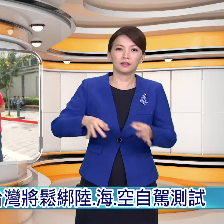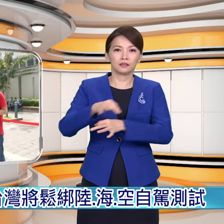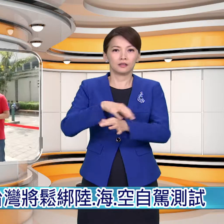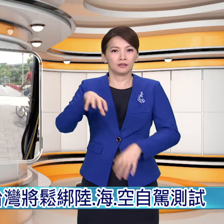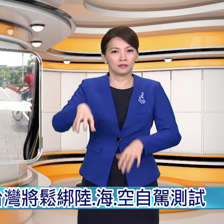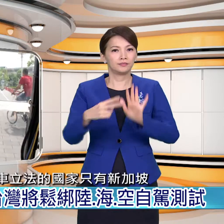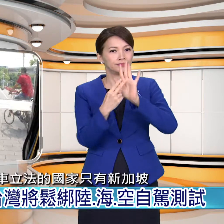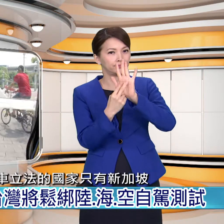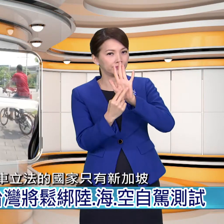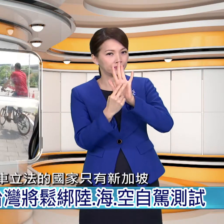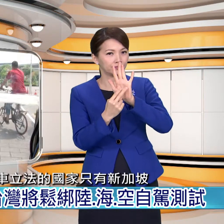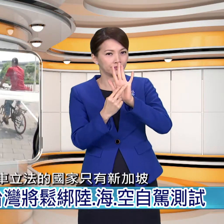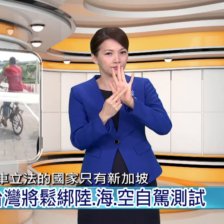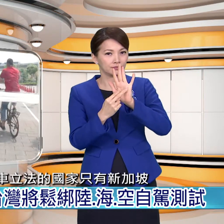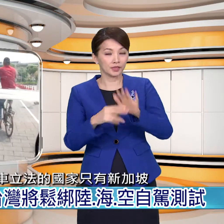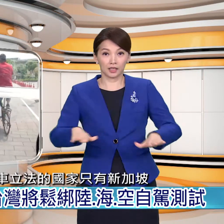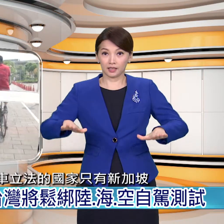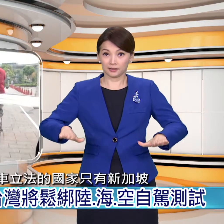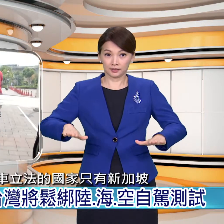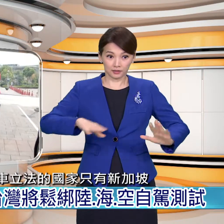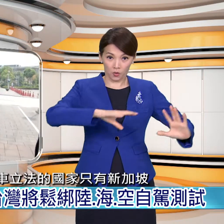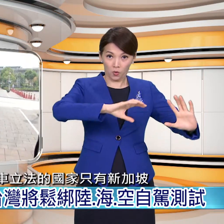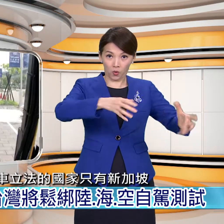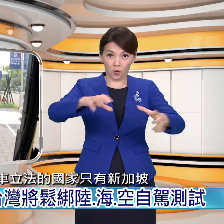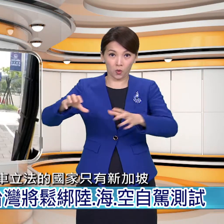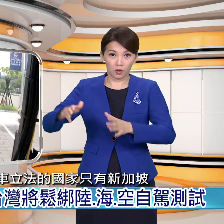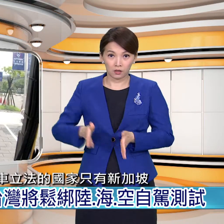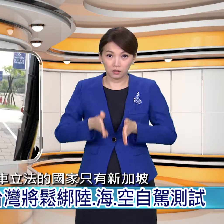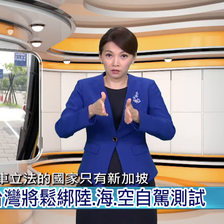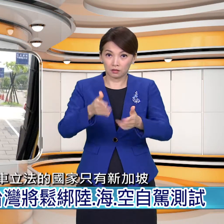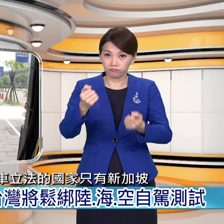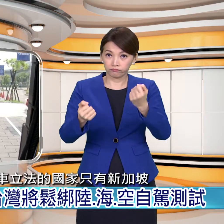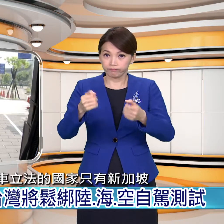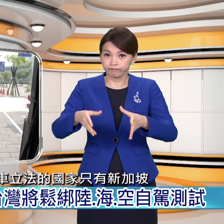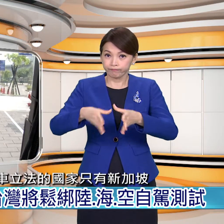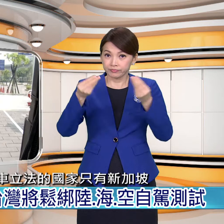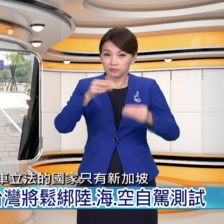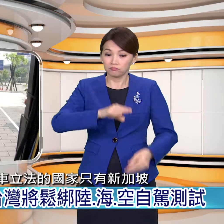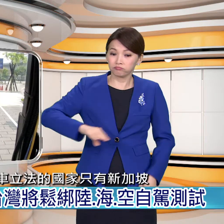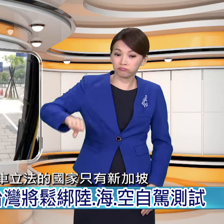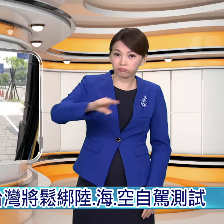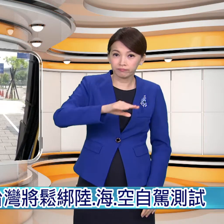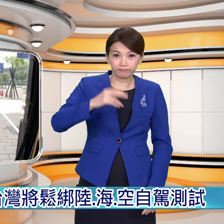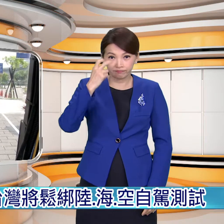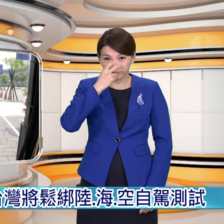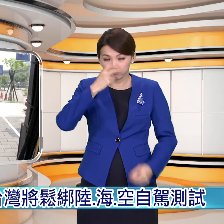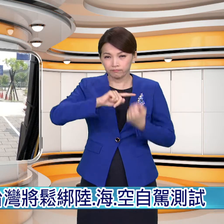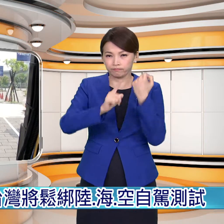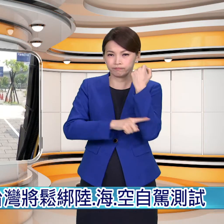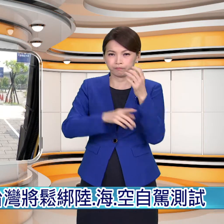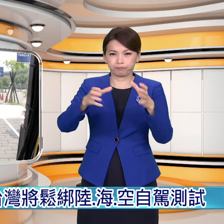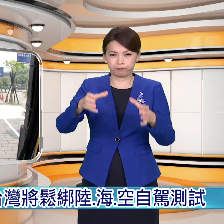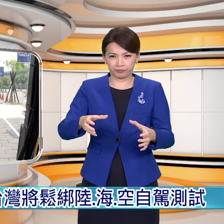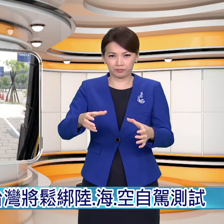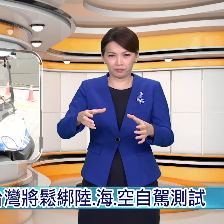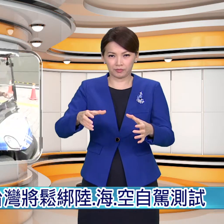示，目前针对自驾车立法的国家只有新加坡，而这次草